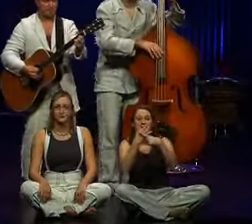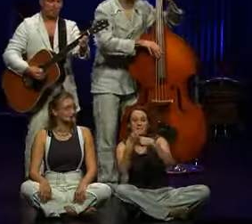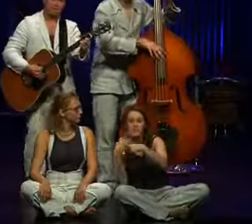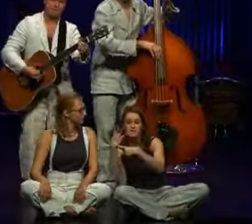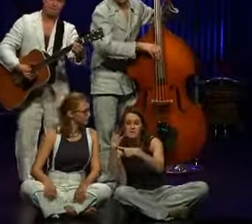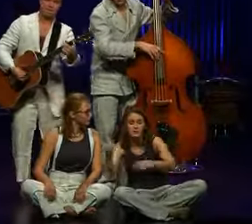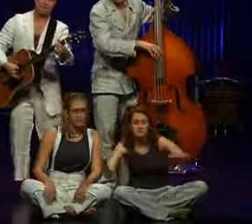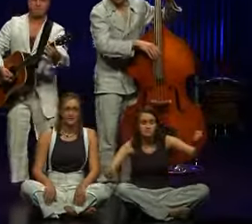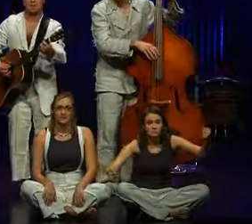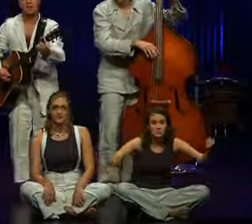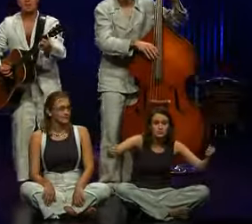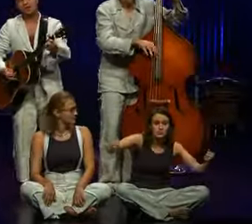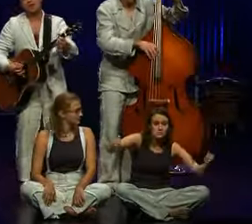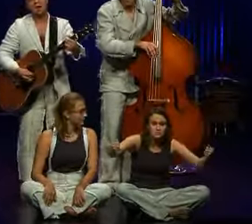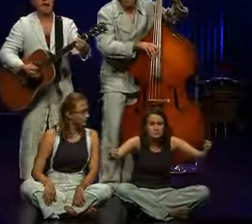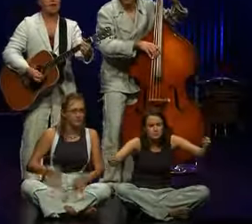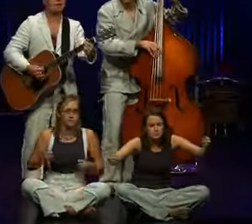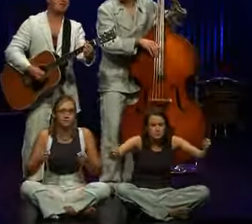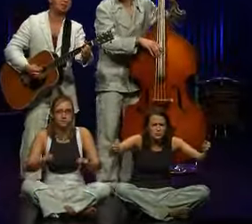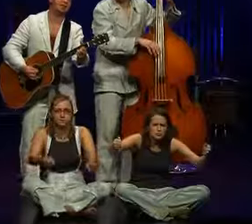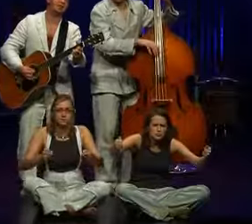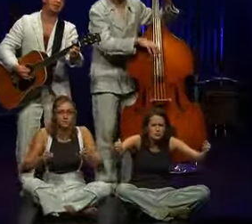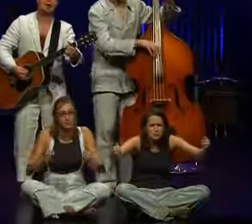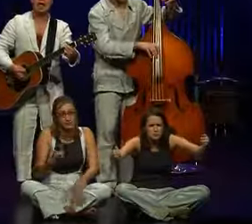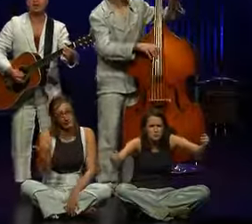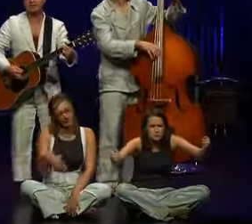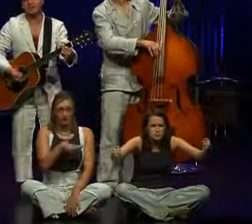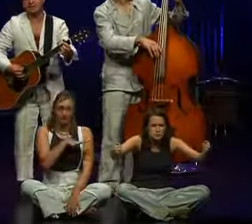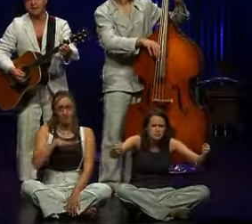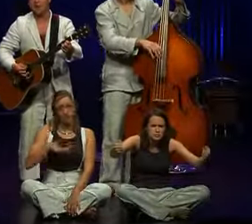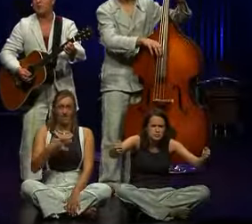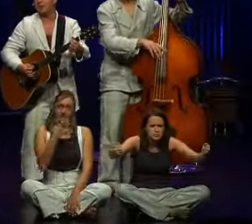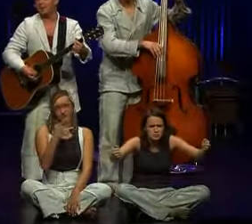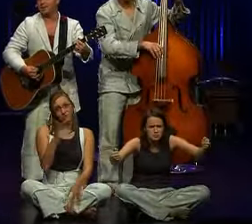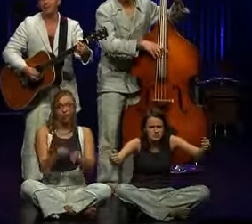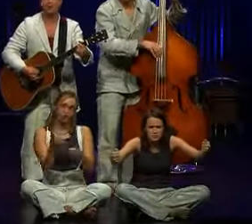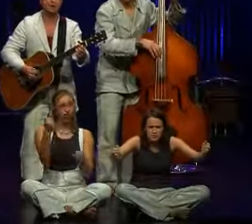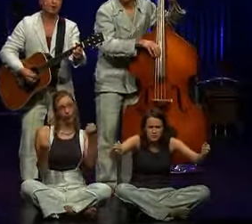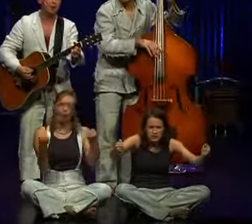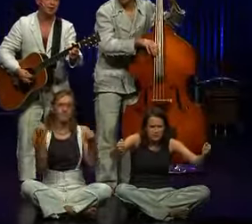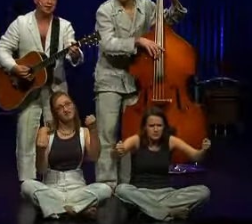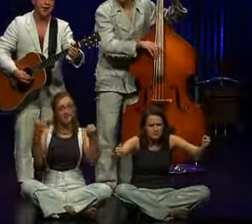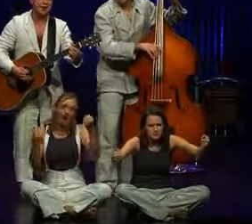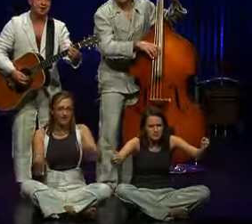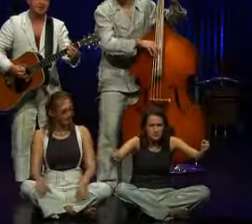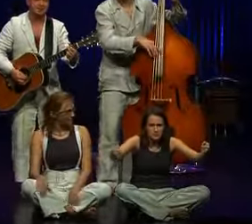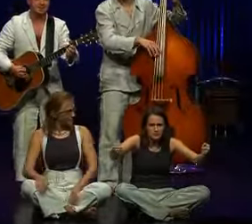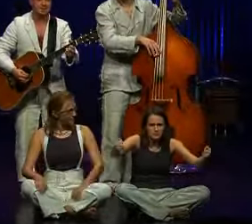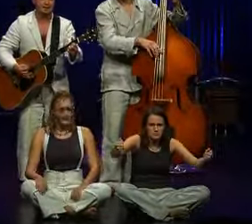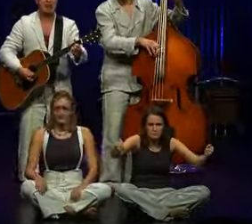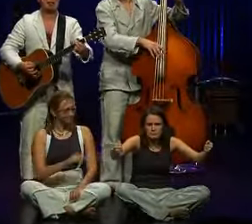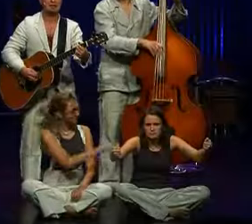splinternieuwe 4x4. De spanning is te snijden, wat madame wil ook eens rijden.